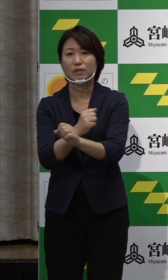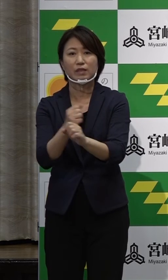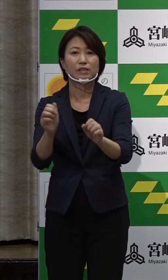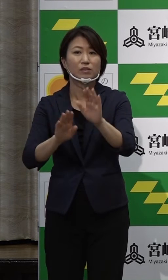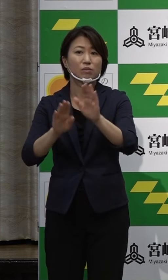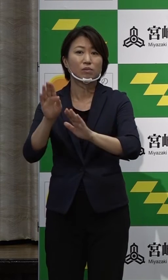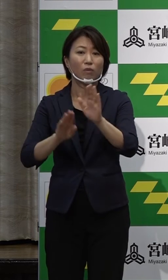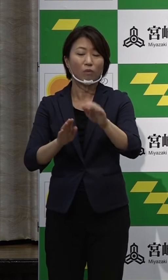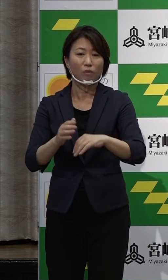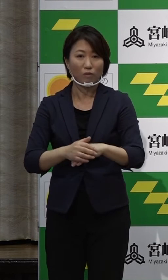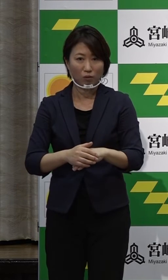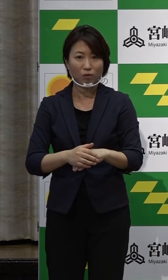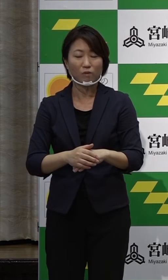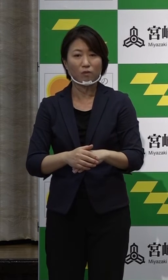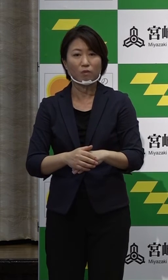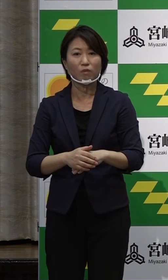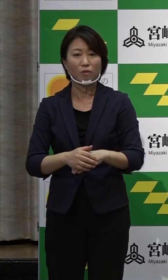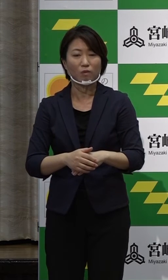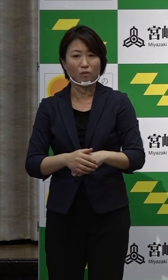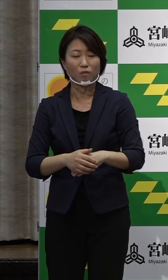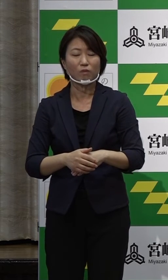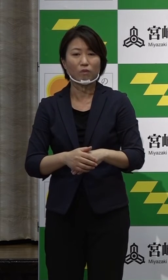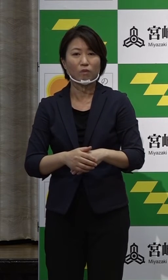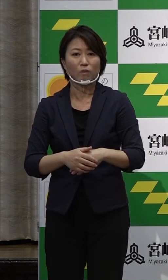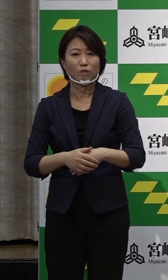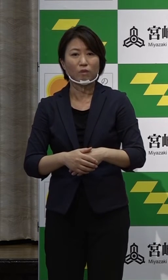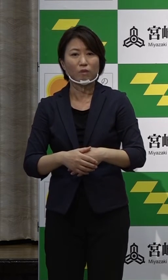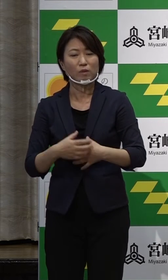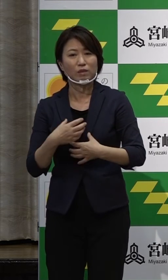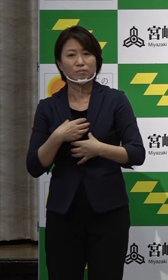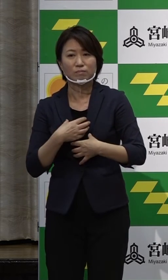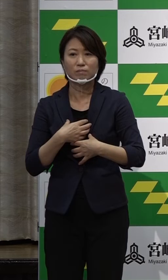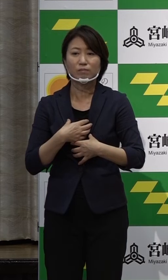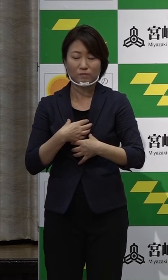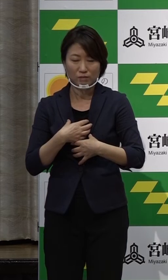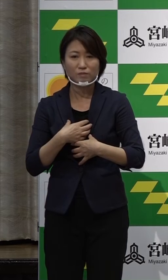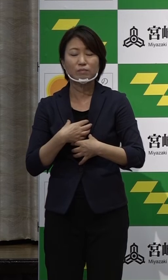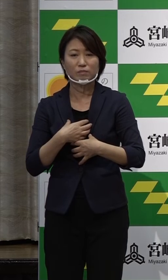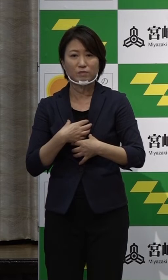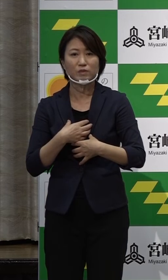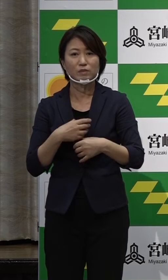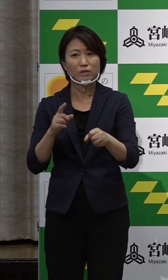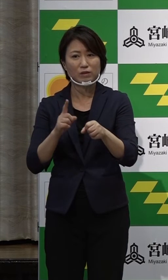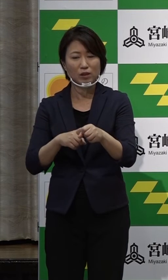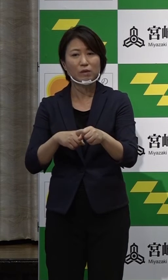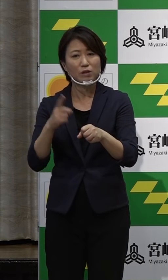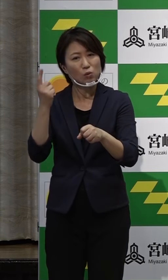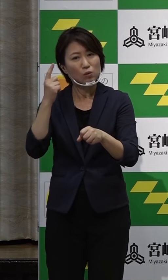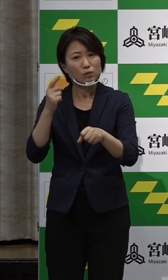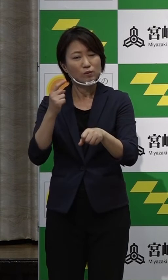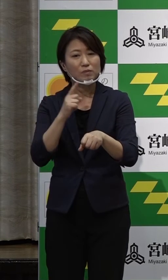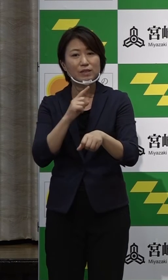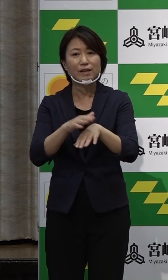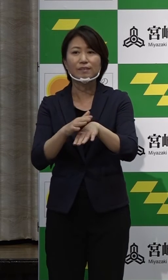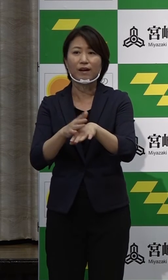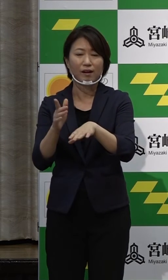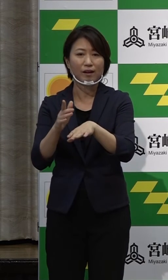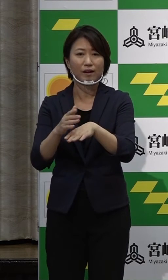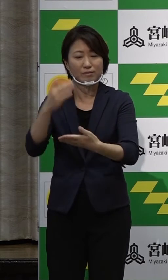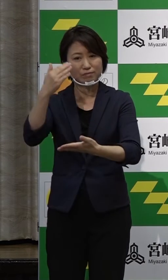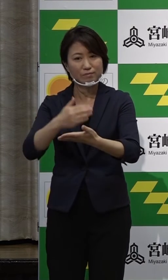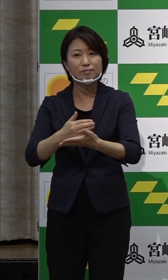での焦る気持ちもそのような形で表明をされているのかなというふうに考えております。私自身